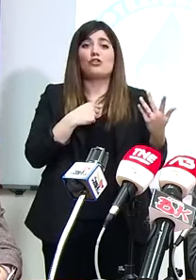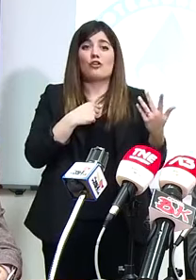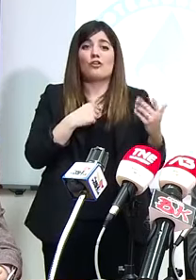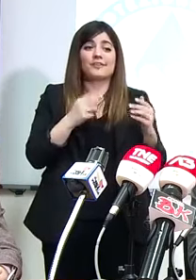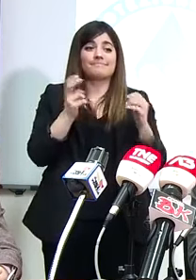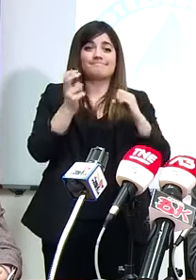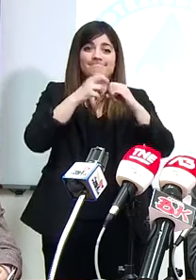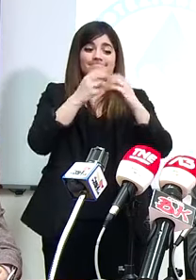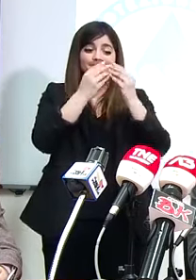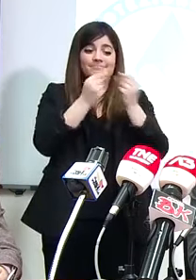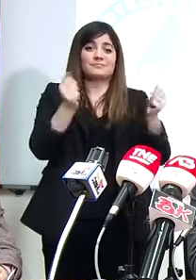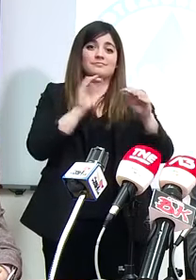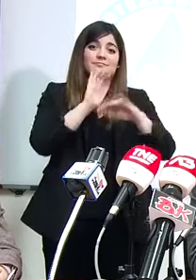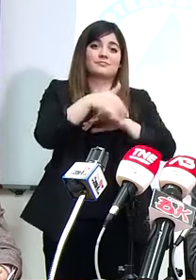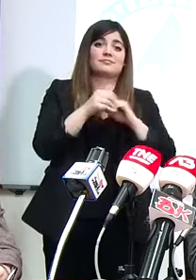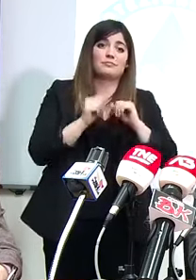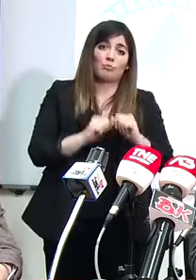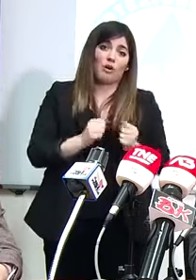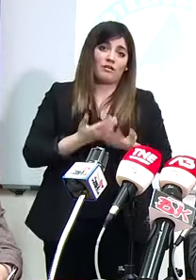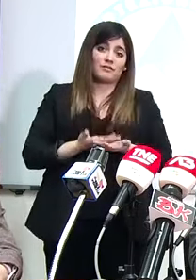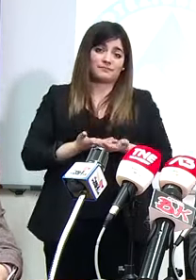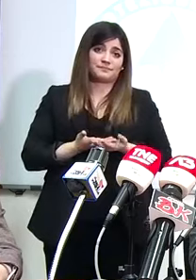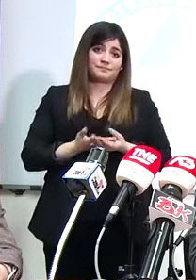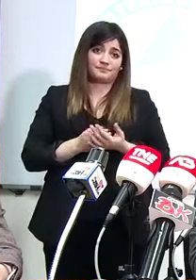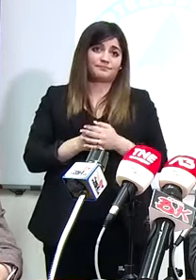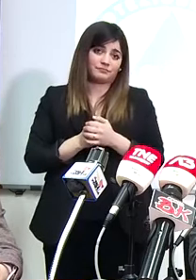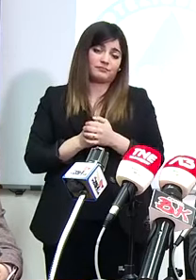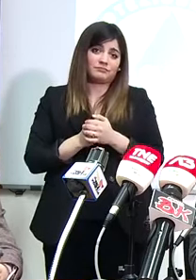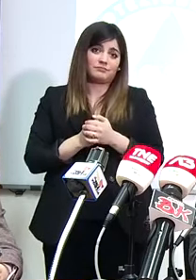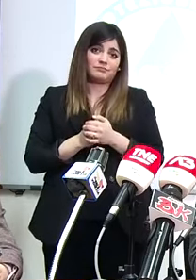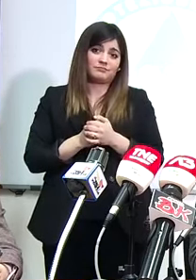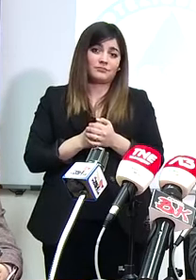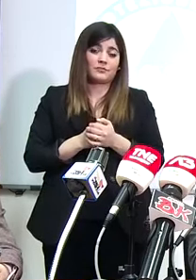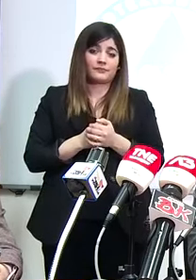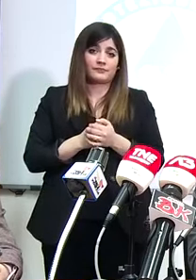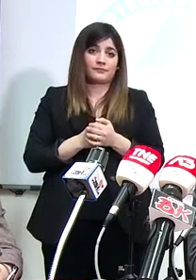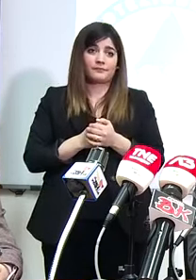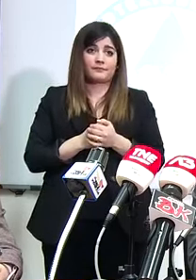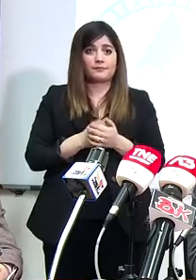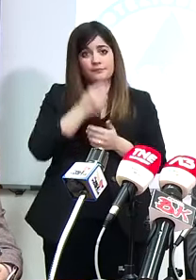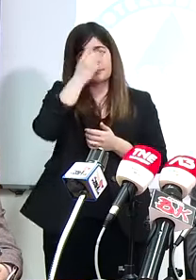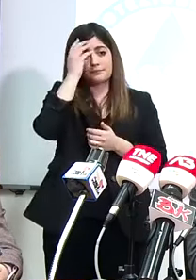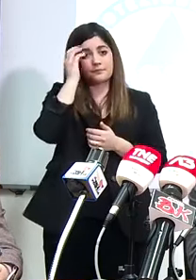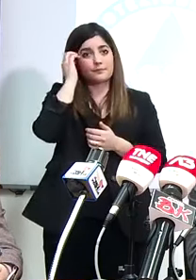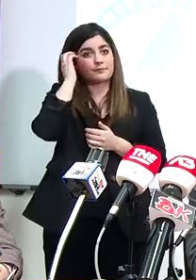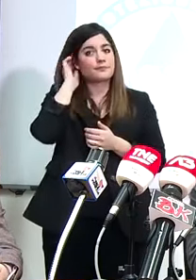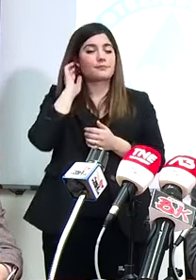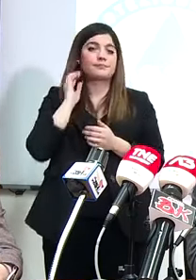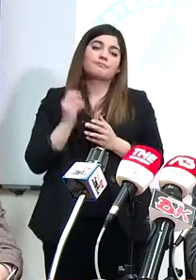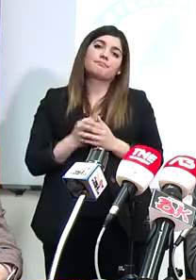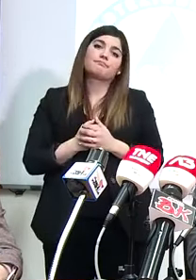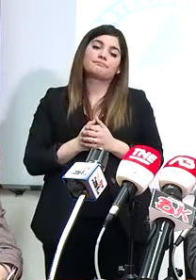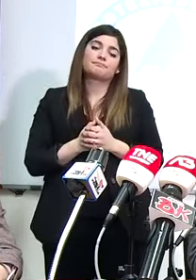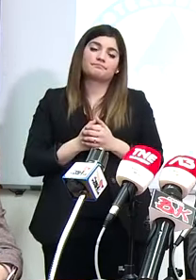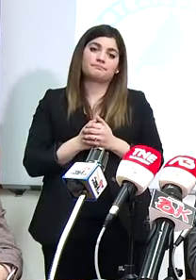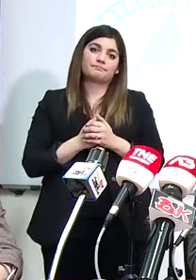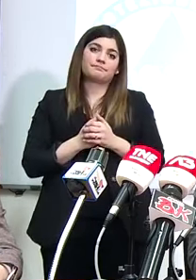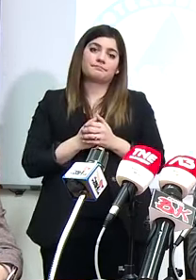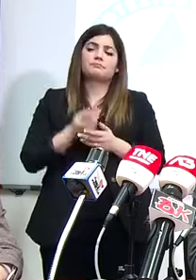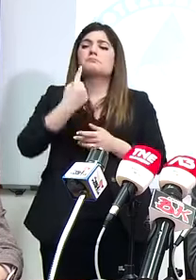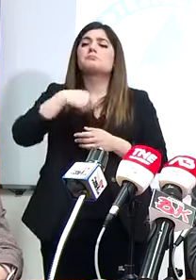diciamo a fra virgolette a una libertà però qualcuno si meraviglia quando noi parliamo dei